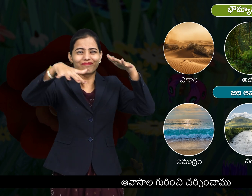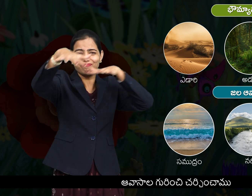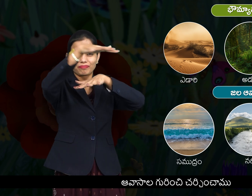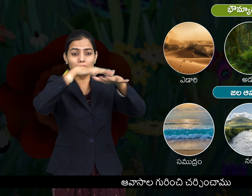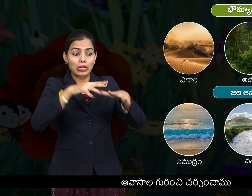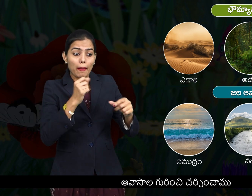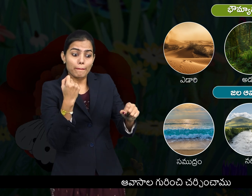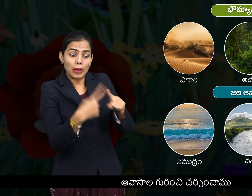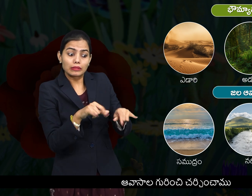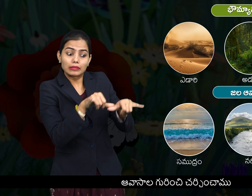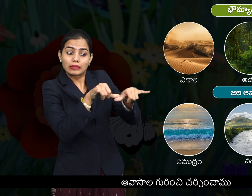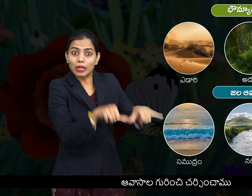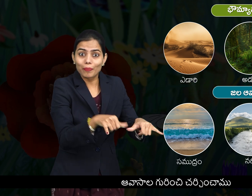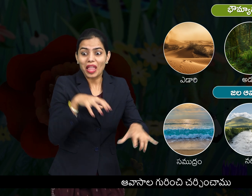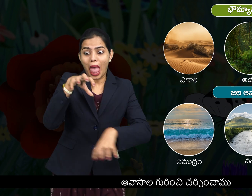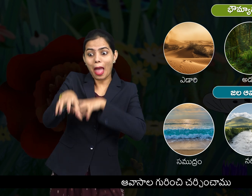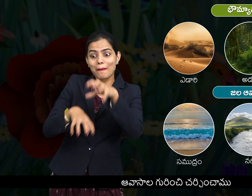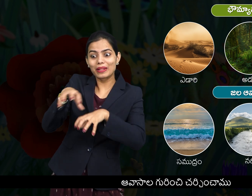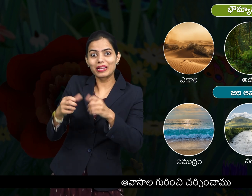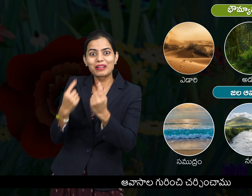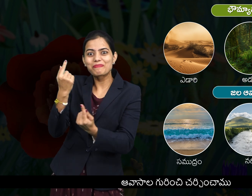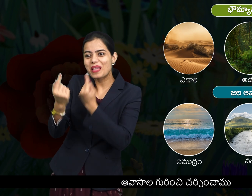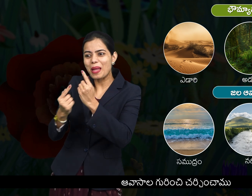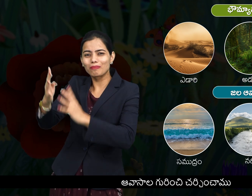జల ఆవాసాల గురించి చర్చించాం.